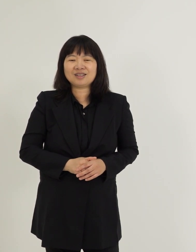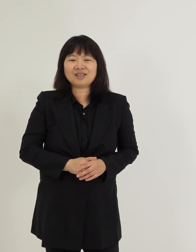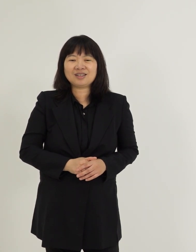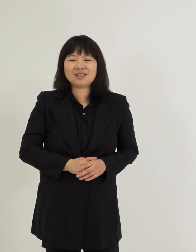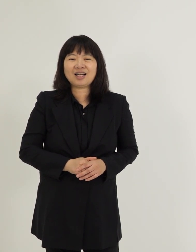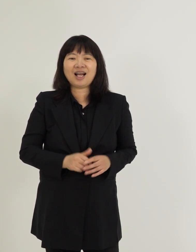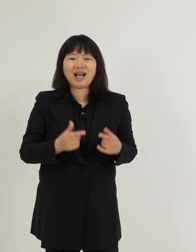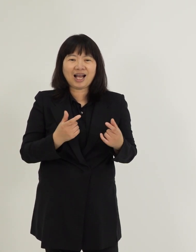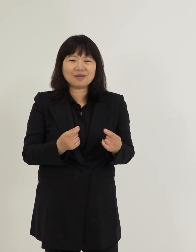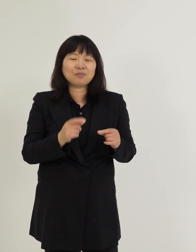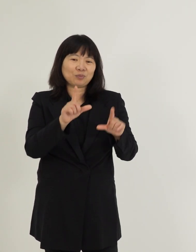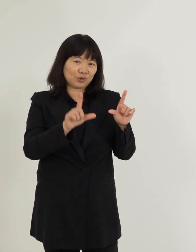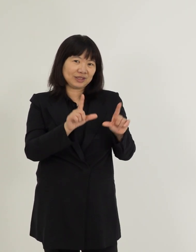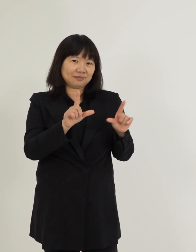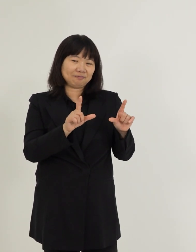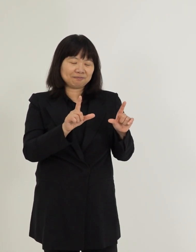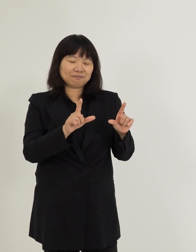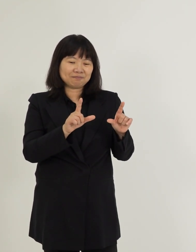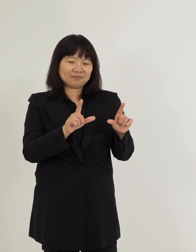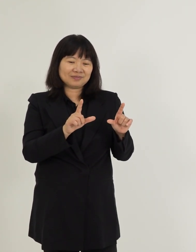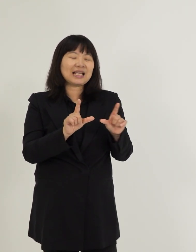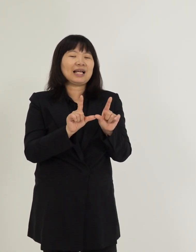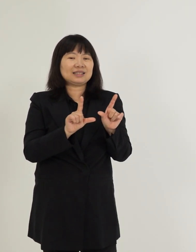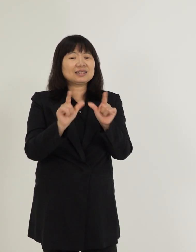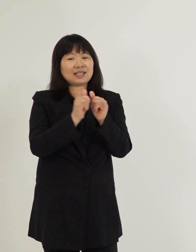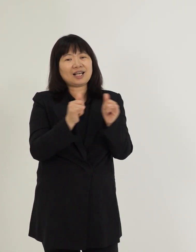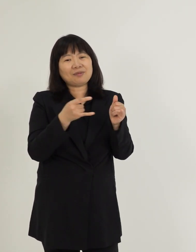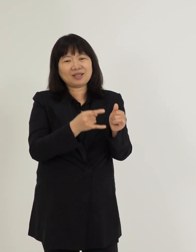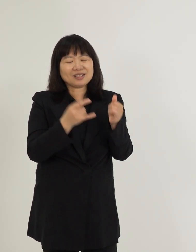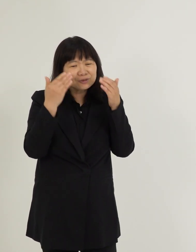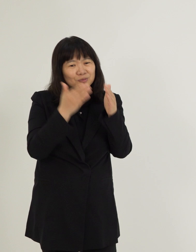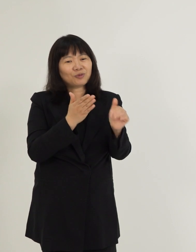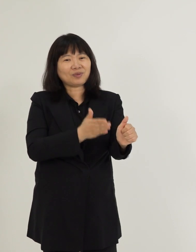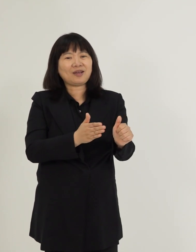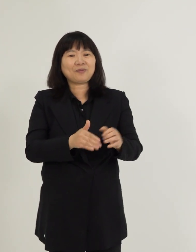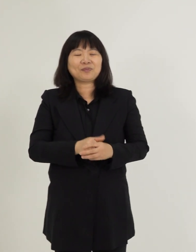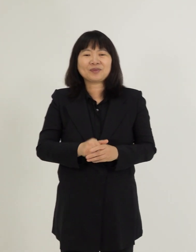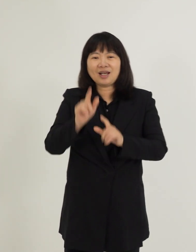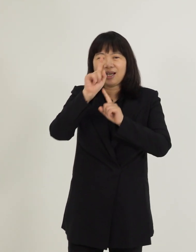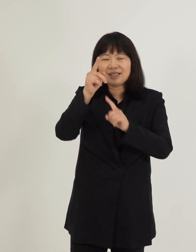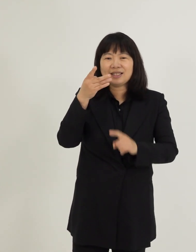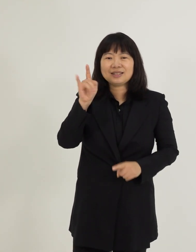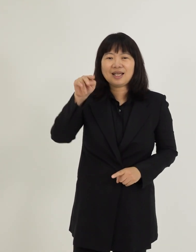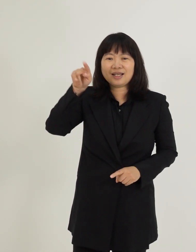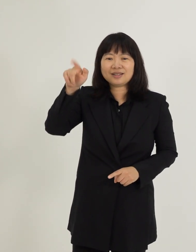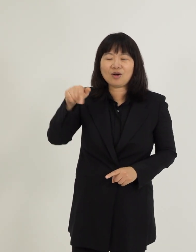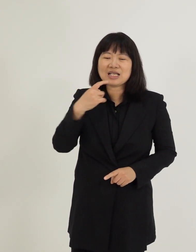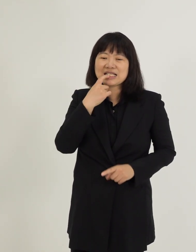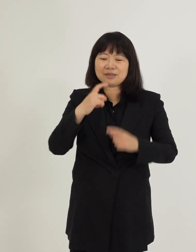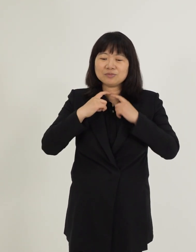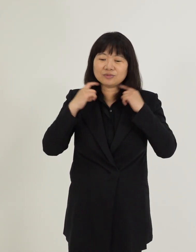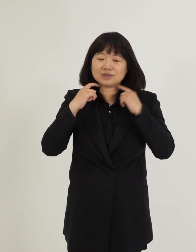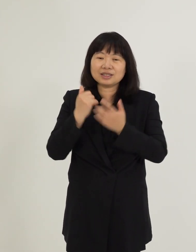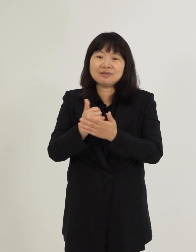이태석 신부라고 아시죠? 예, 그분이 무슨 일로 감옥에 들어가 있을 때